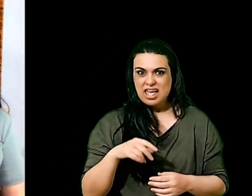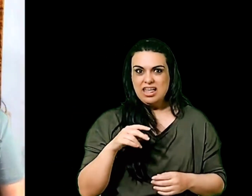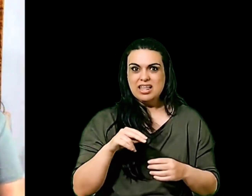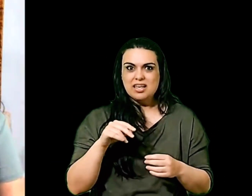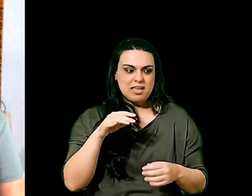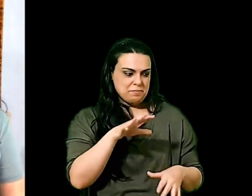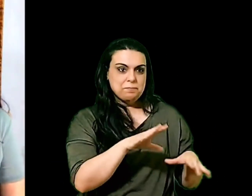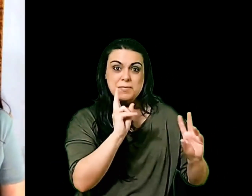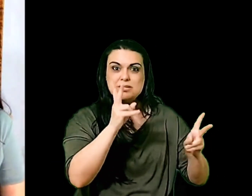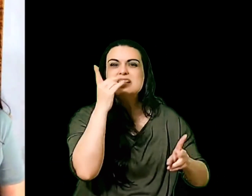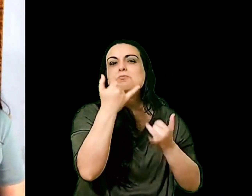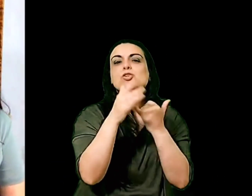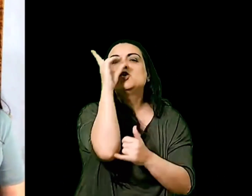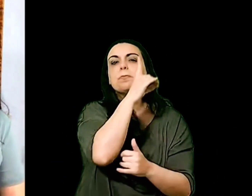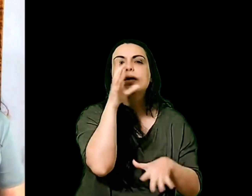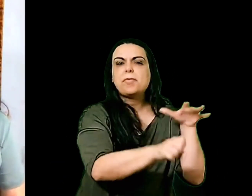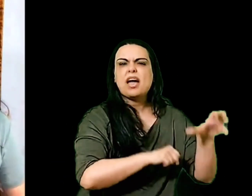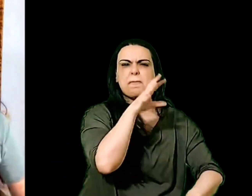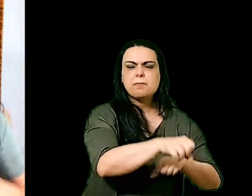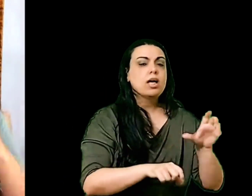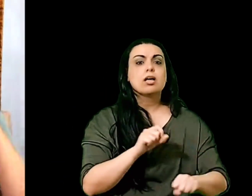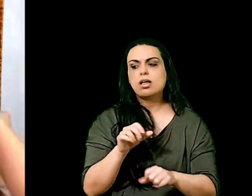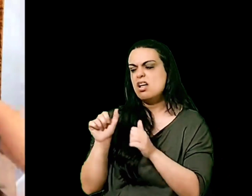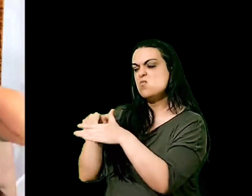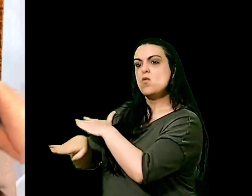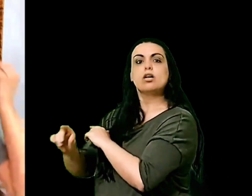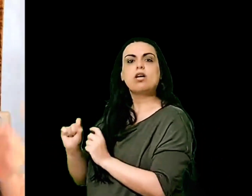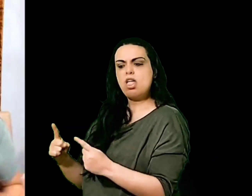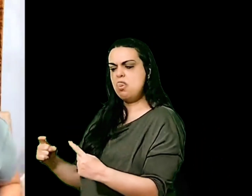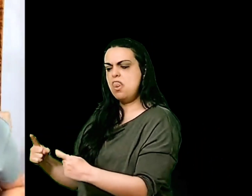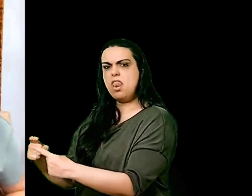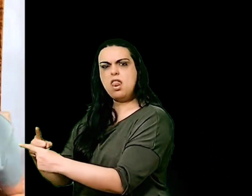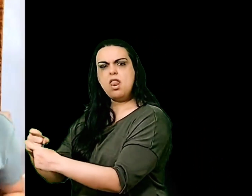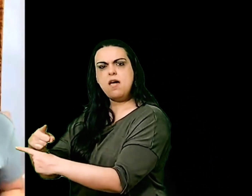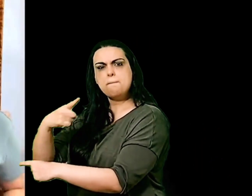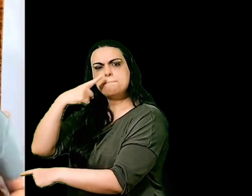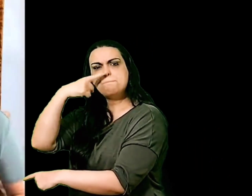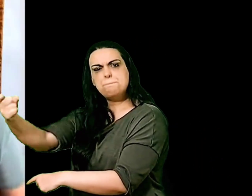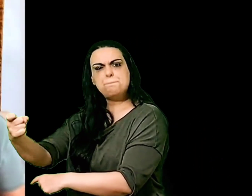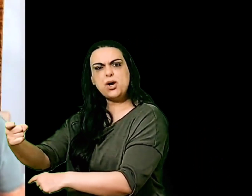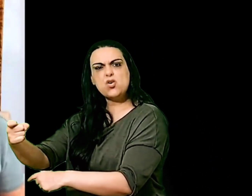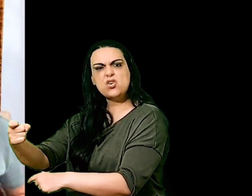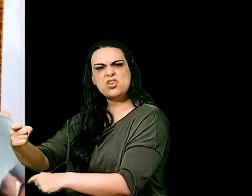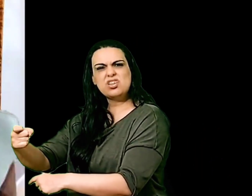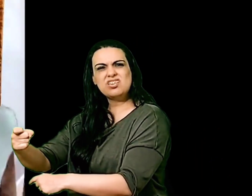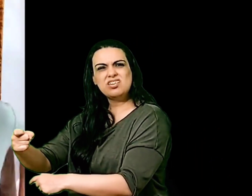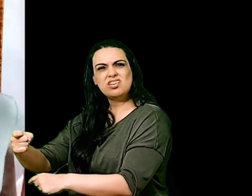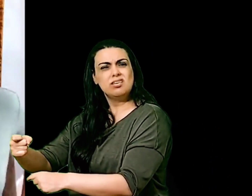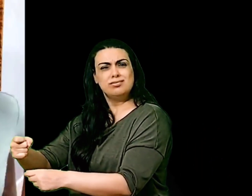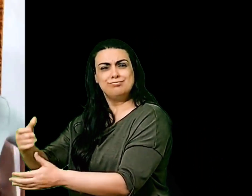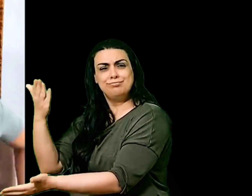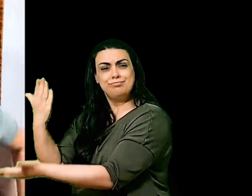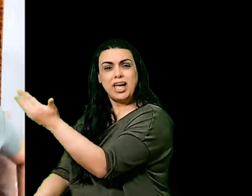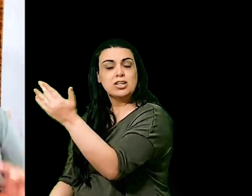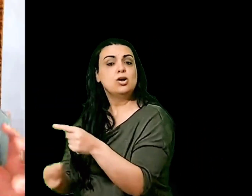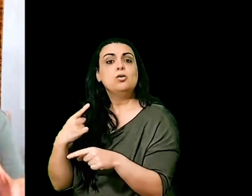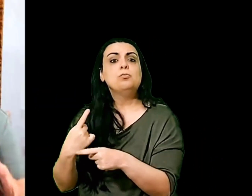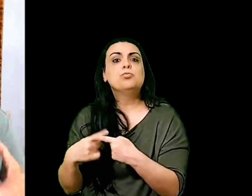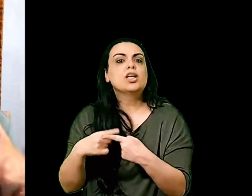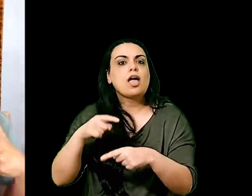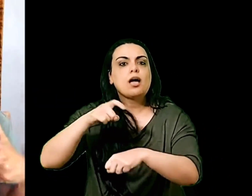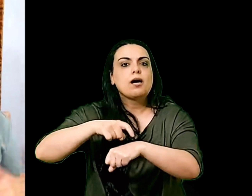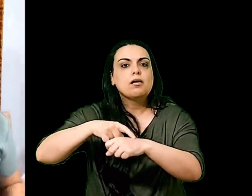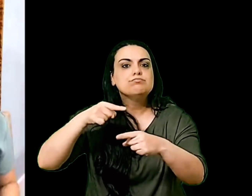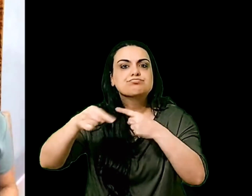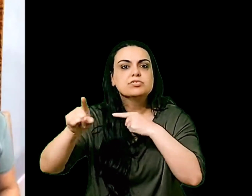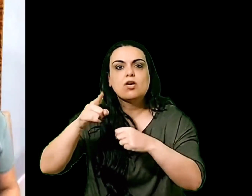vez? Quando não era o dia de colher a porção dobrada e eles colhiam verme, podridão. Porque não era a